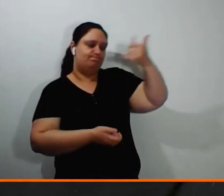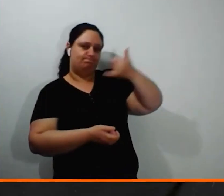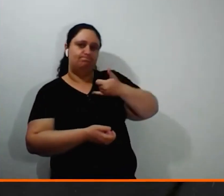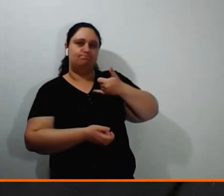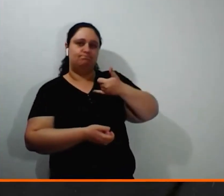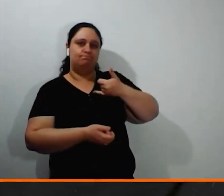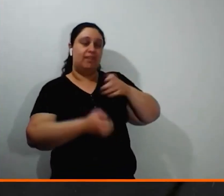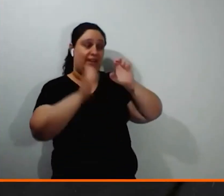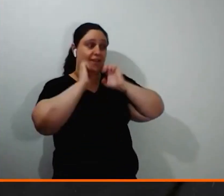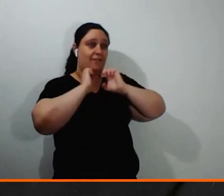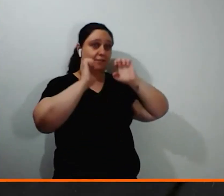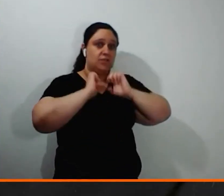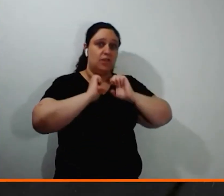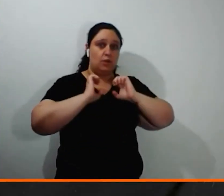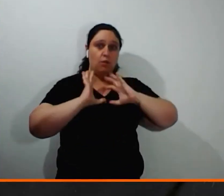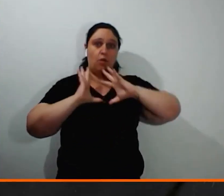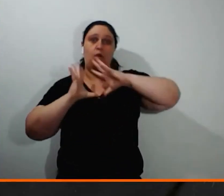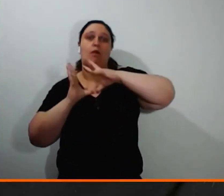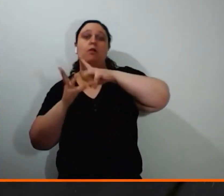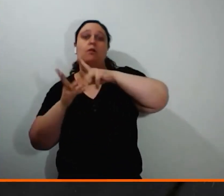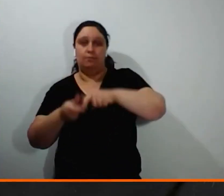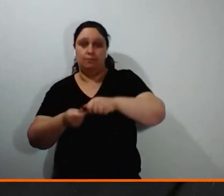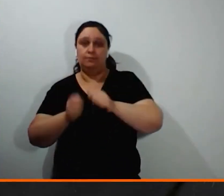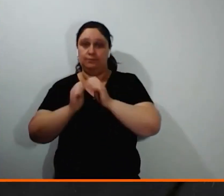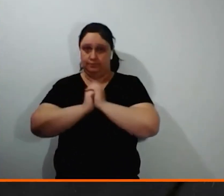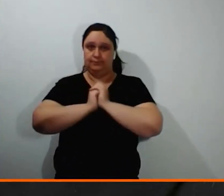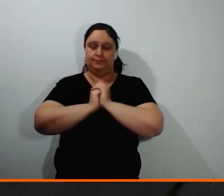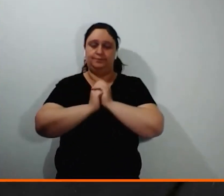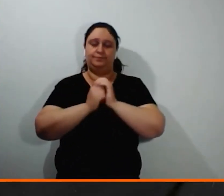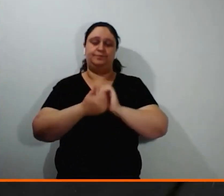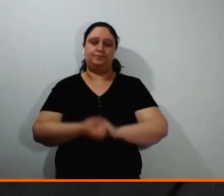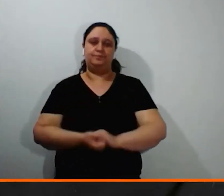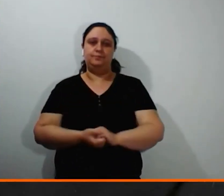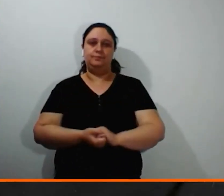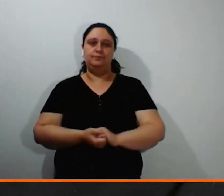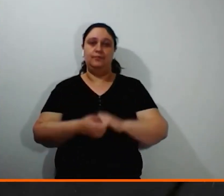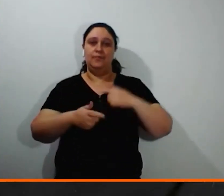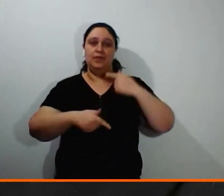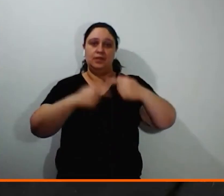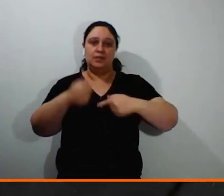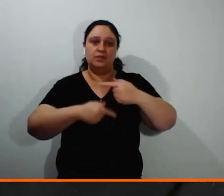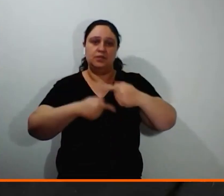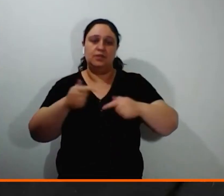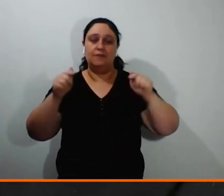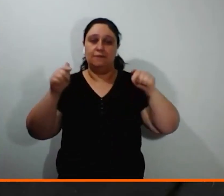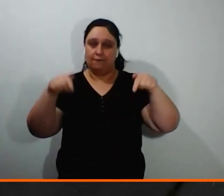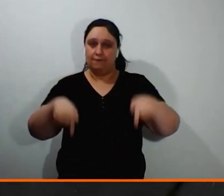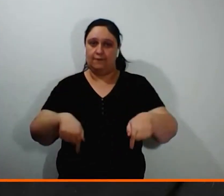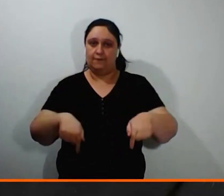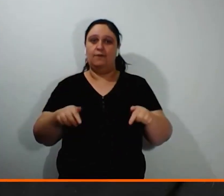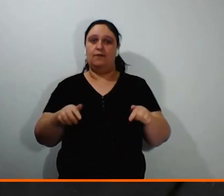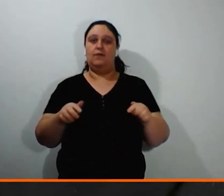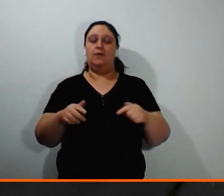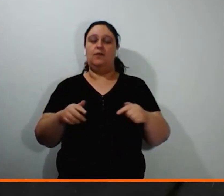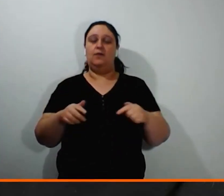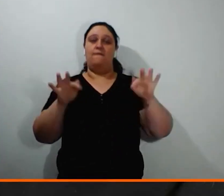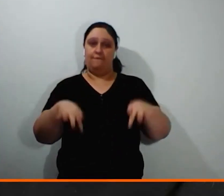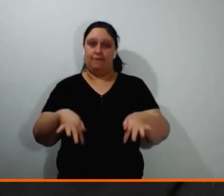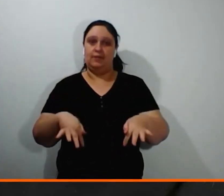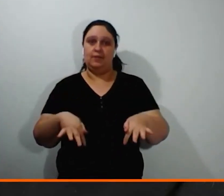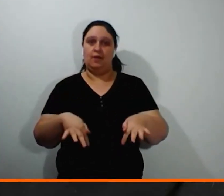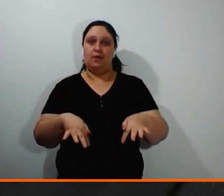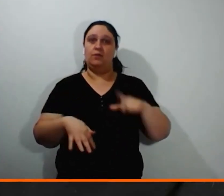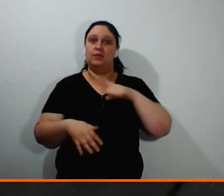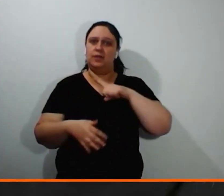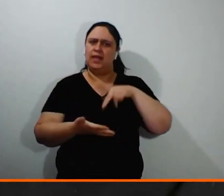completo. Amém? Geração final vive esta realidade, a realidade deste